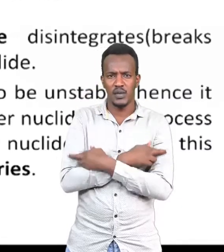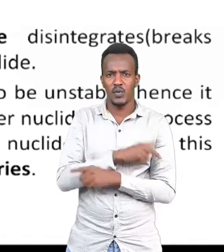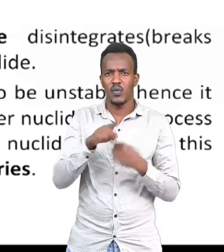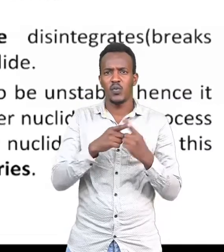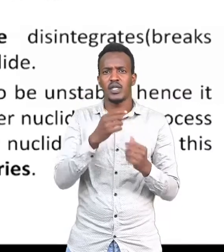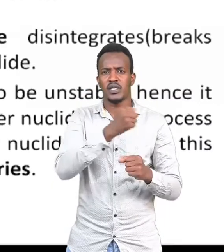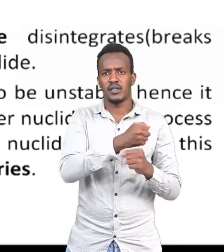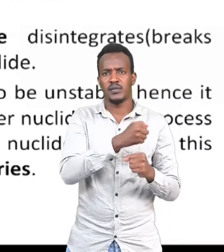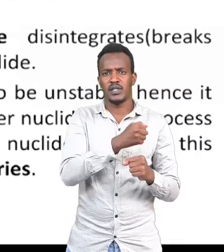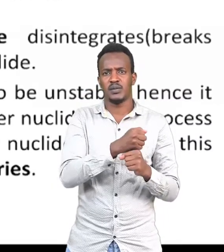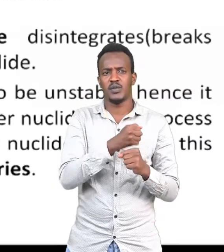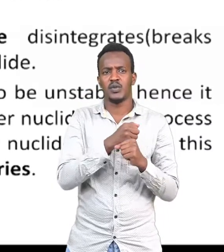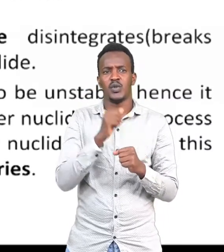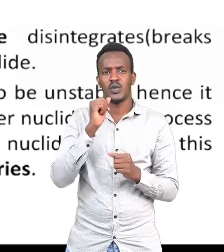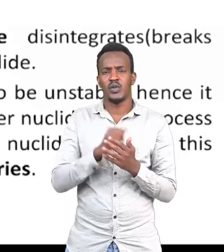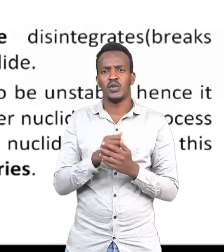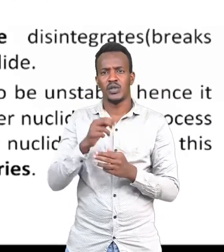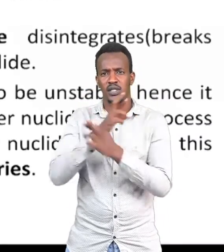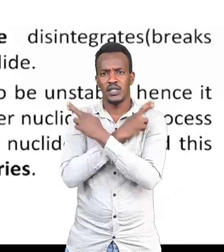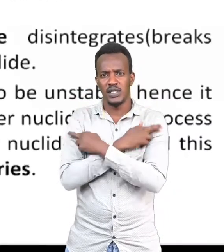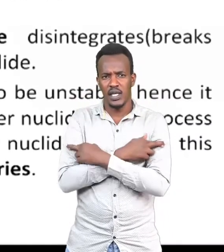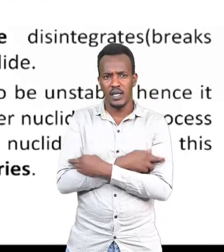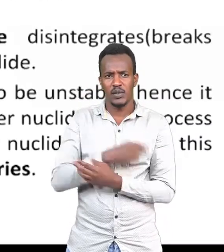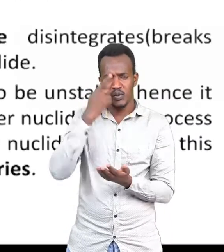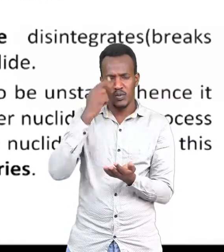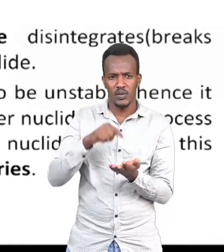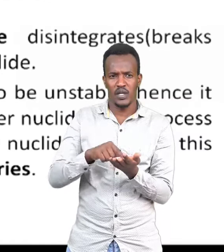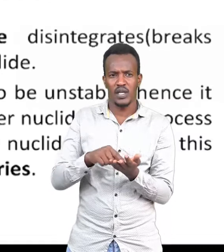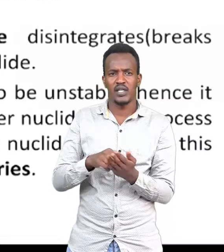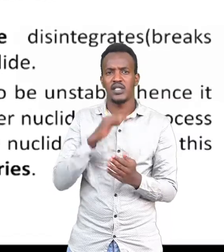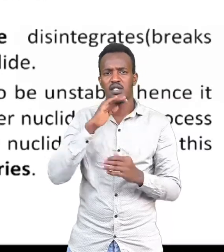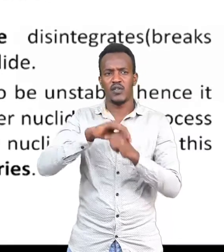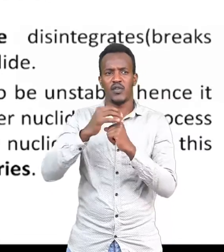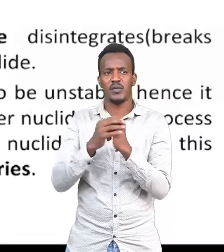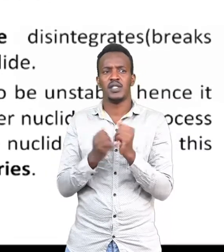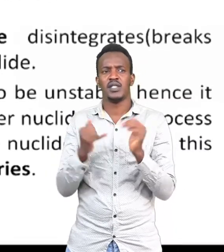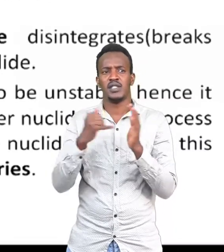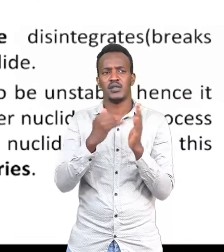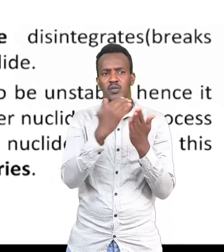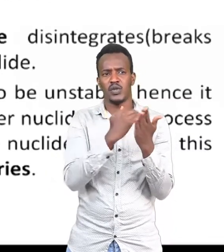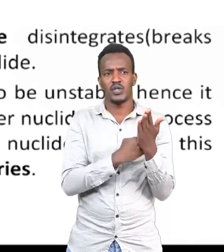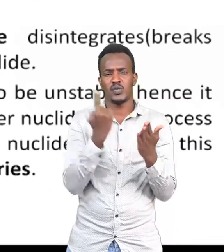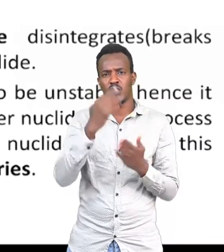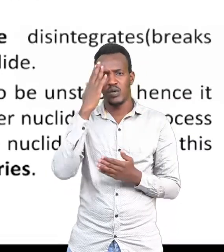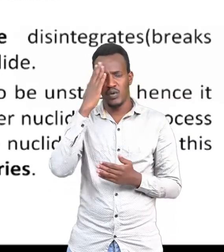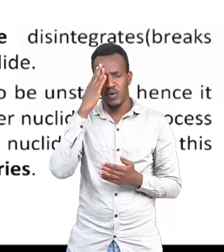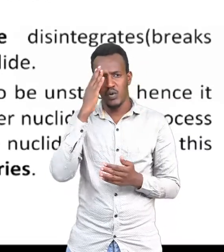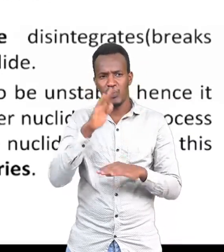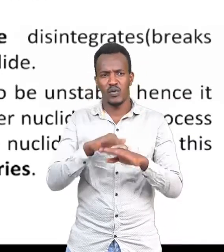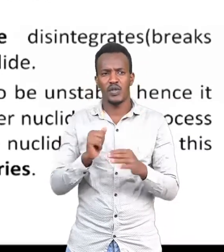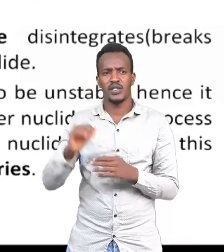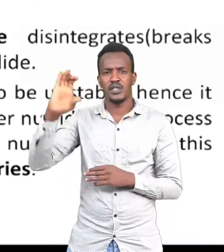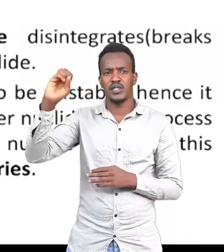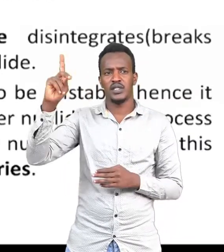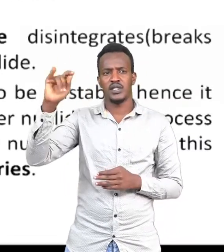forms ilaa markaasi waxa weeye la soo gaaro stable markaasi nuclear. Habkana waxaa loo yaqaanaa dhikey seriouska. Haddaynu soo duuduubno slide-ka meesha